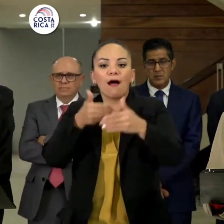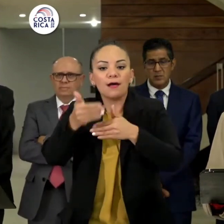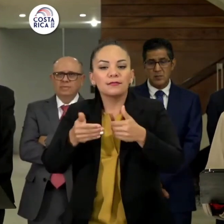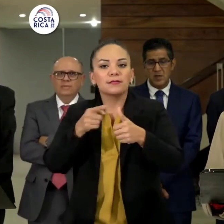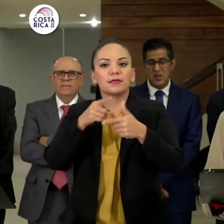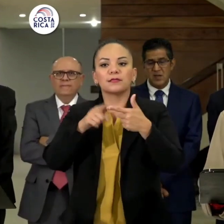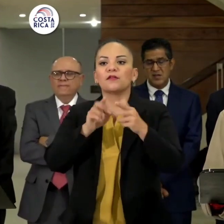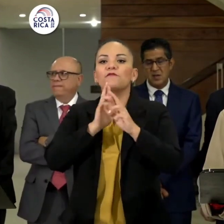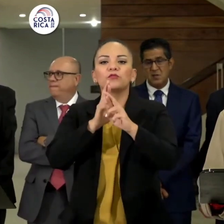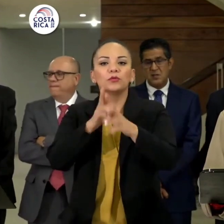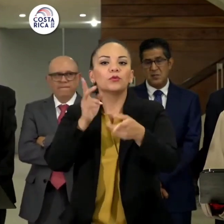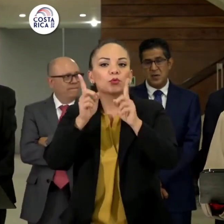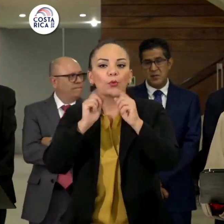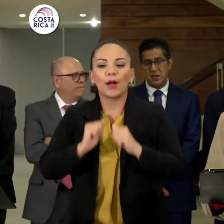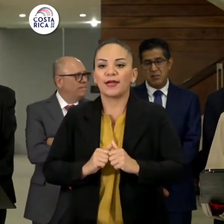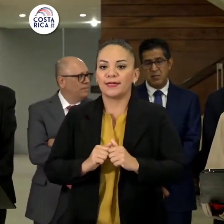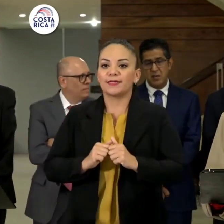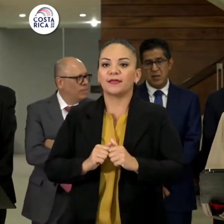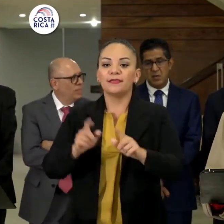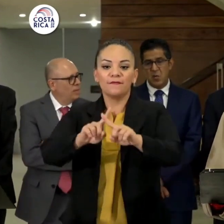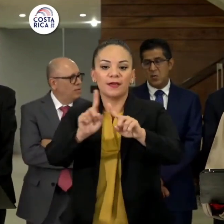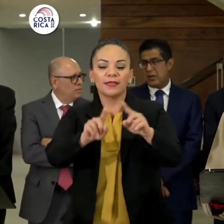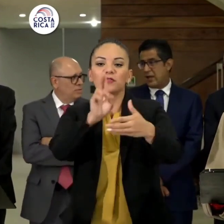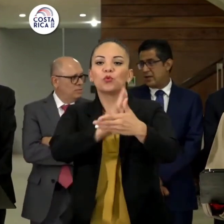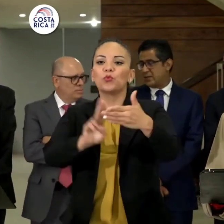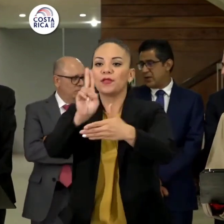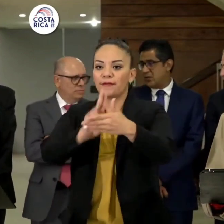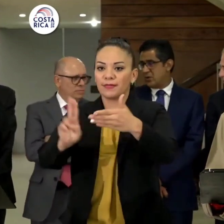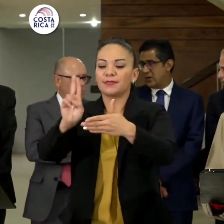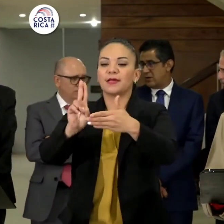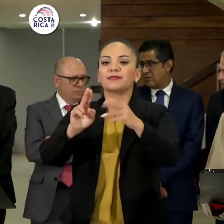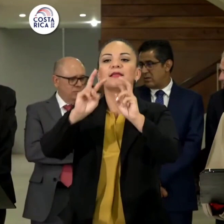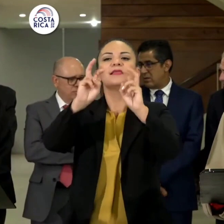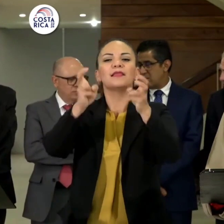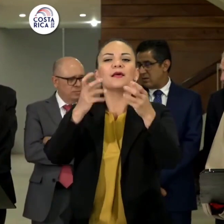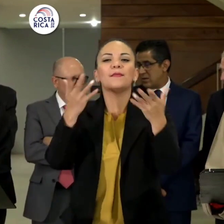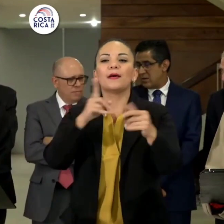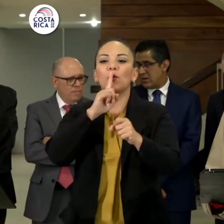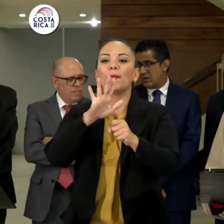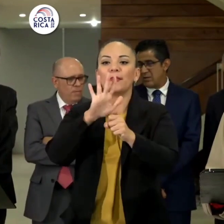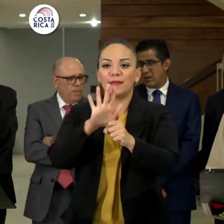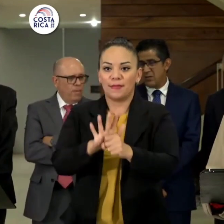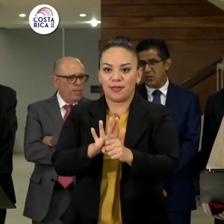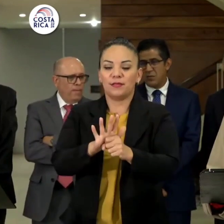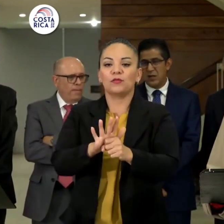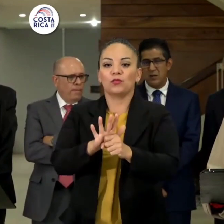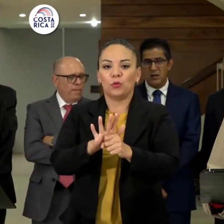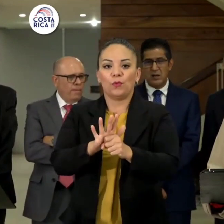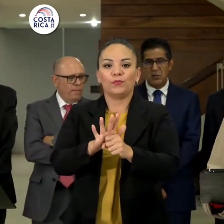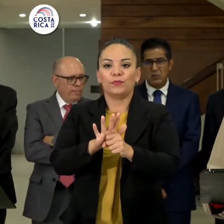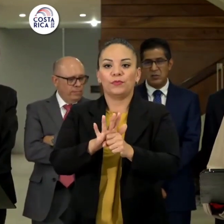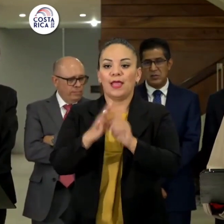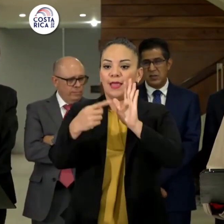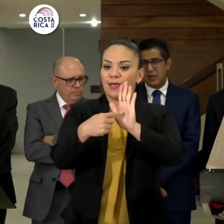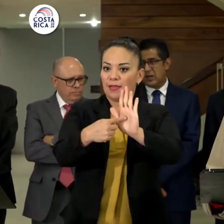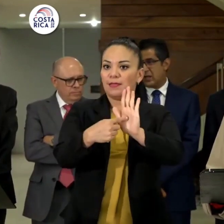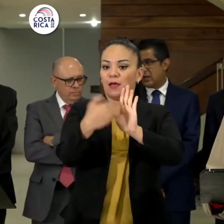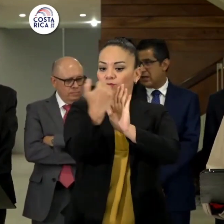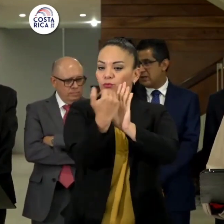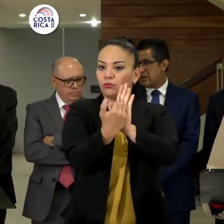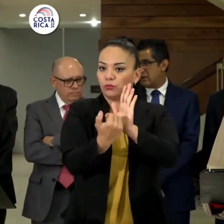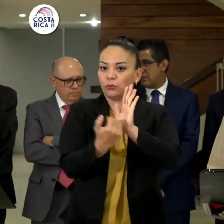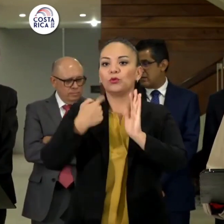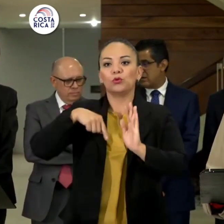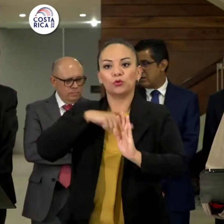que han tenido las universidades en el cumplimiento de los indicadores que acordamos